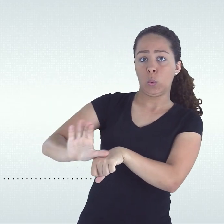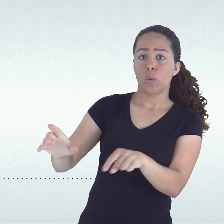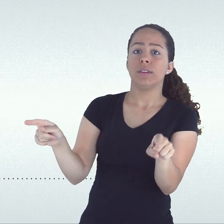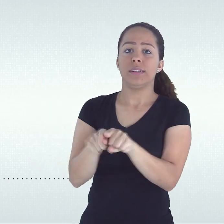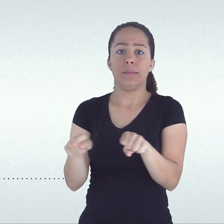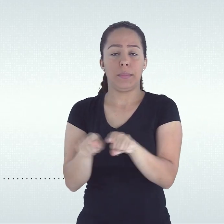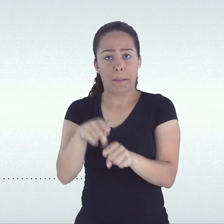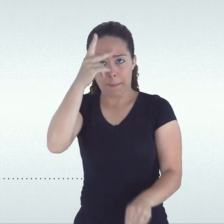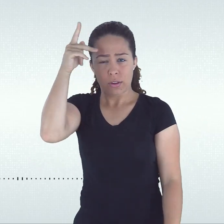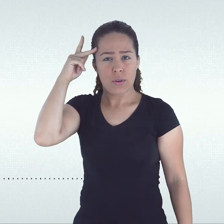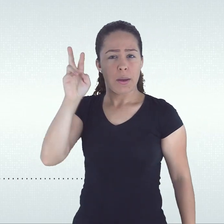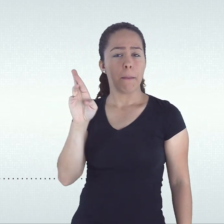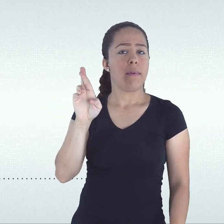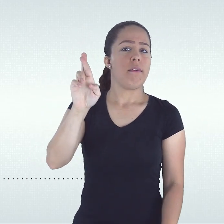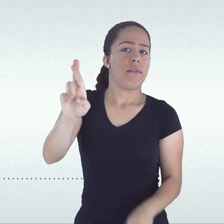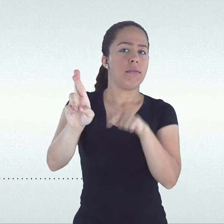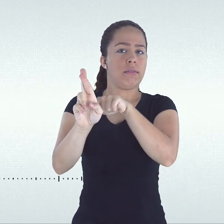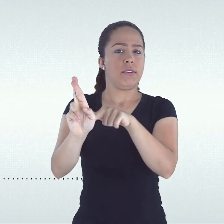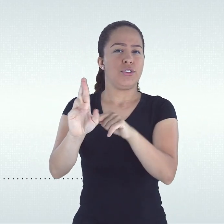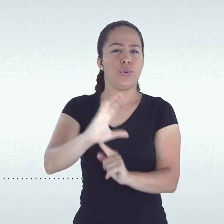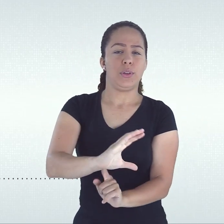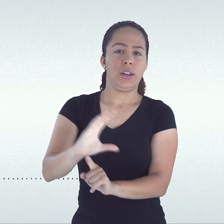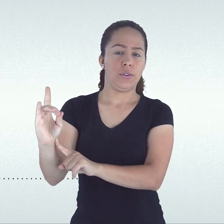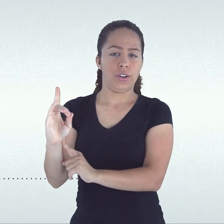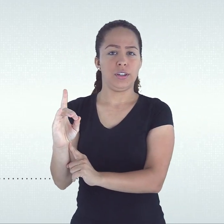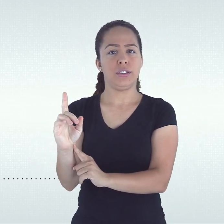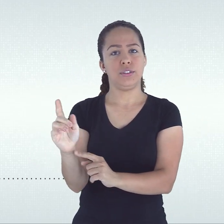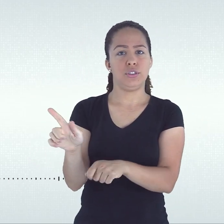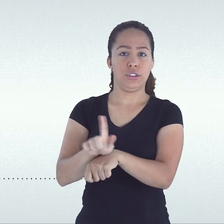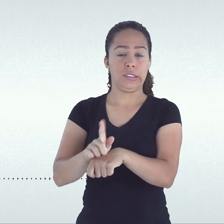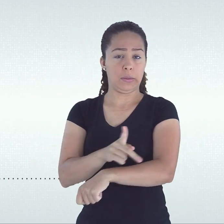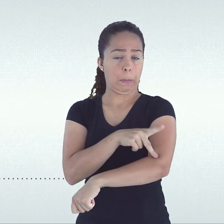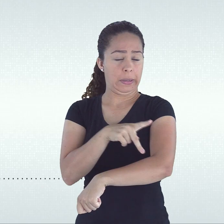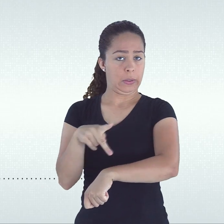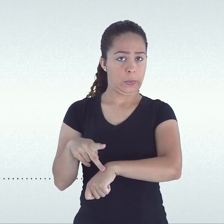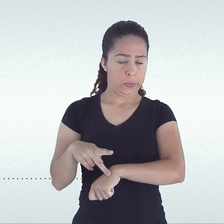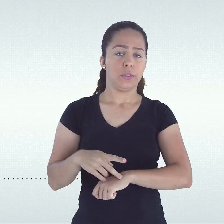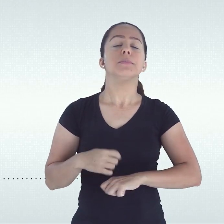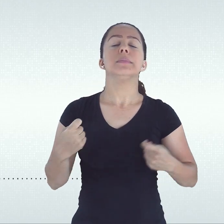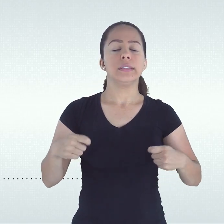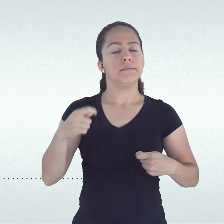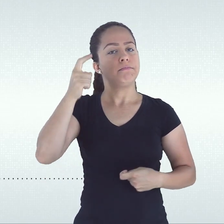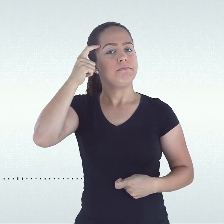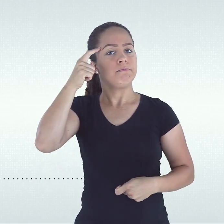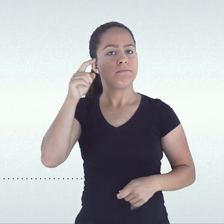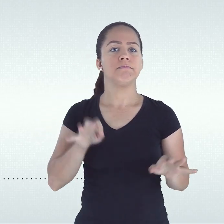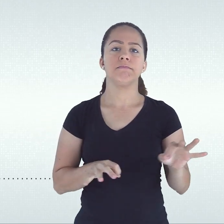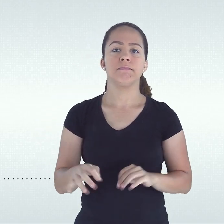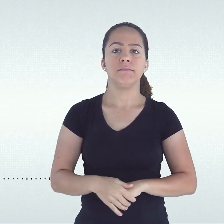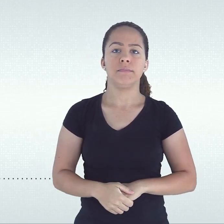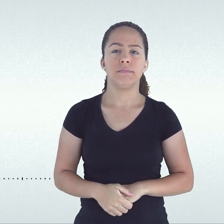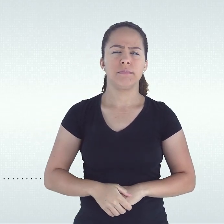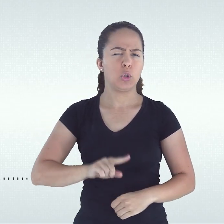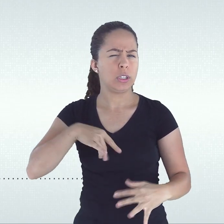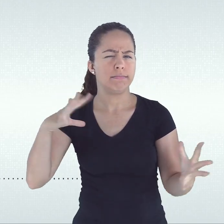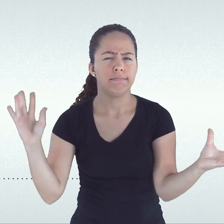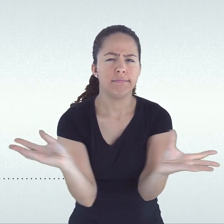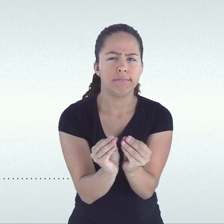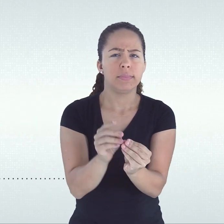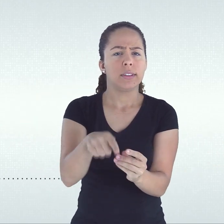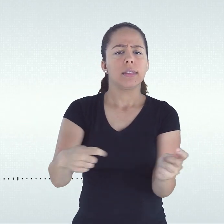Em síntese, buscamos apresentar ou reapresentar para quem já conhecia uma perspectiva